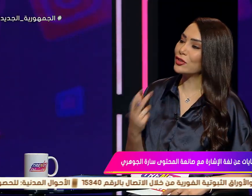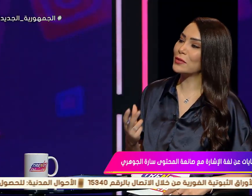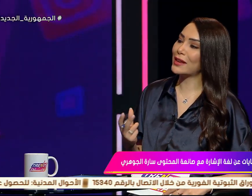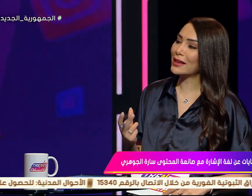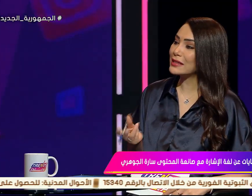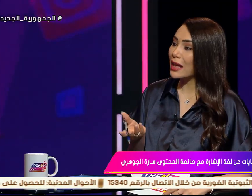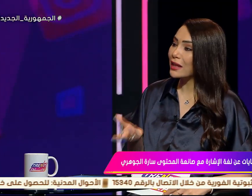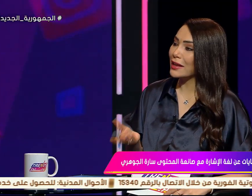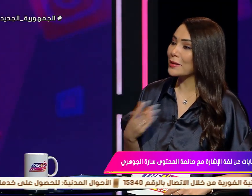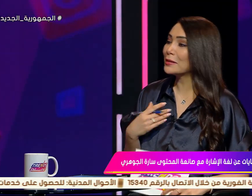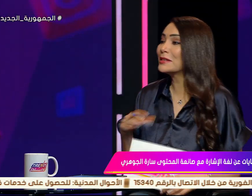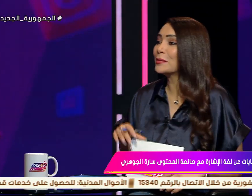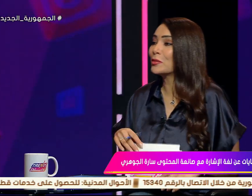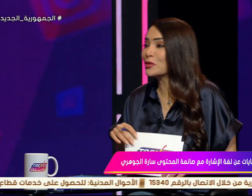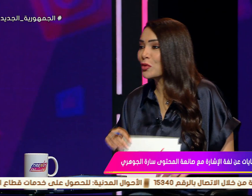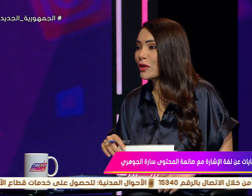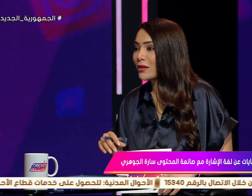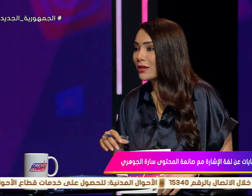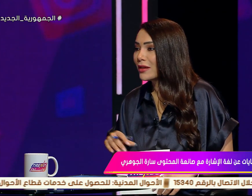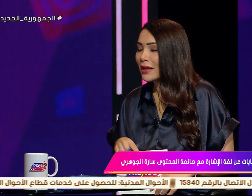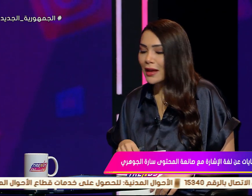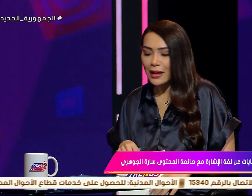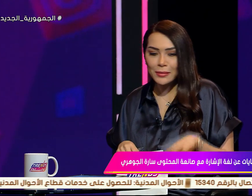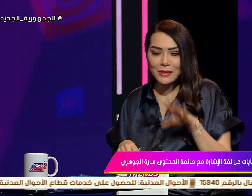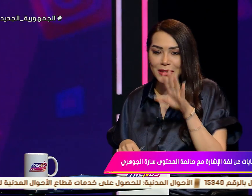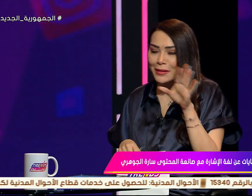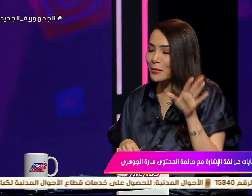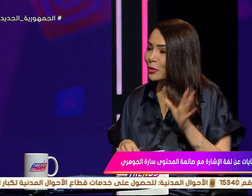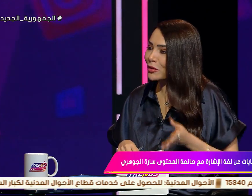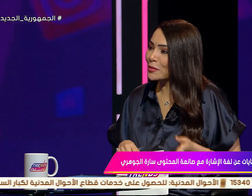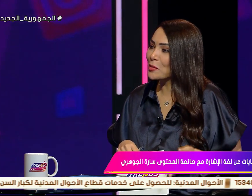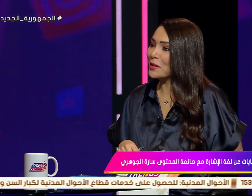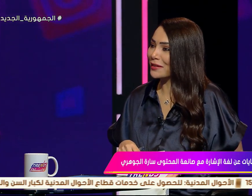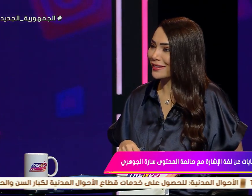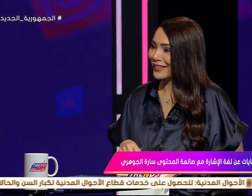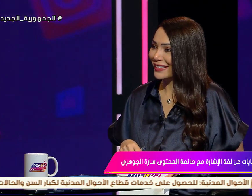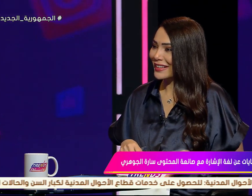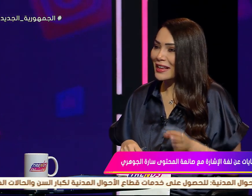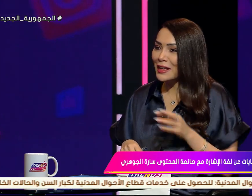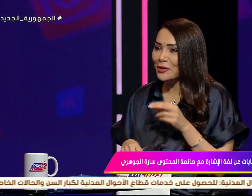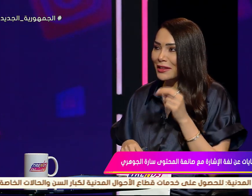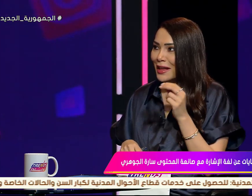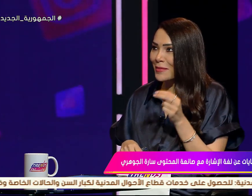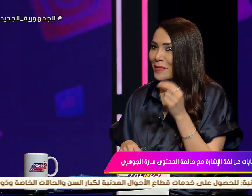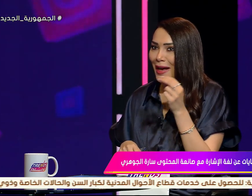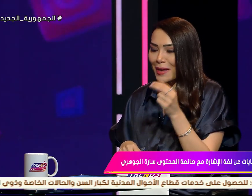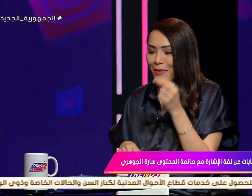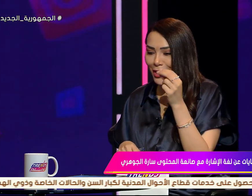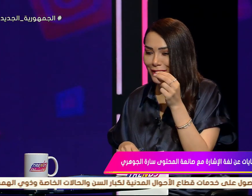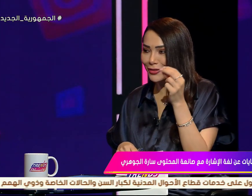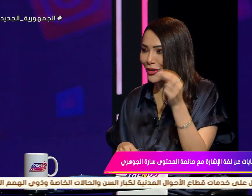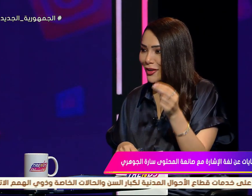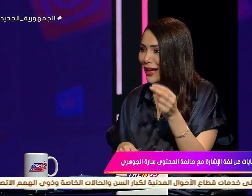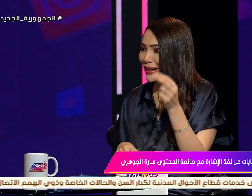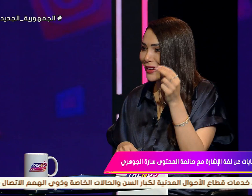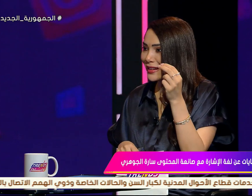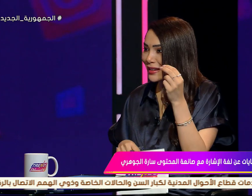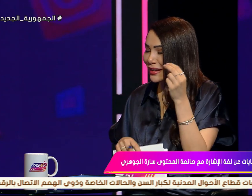حدش بيركز ده يعني انا مثلا من وانا صغيره انا بالنسبه لي الموضوع ده مبهر يعني انا كنت دايما بحب قاعده اتفرج على